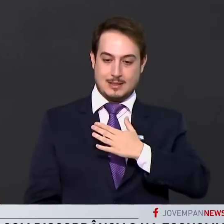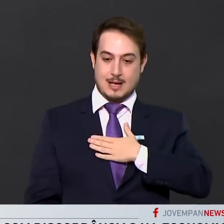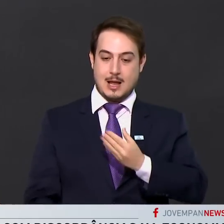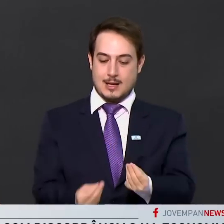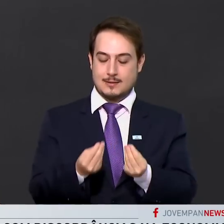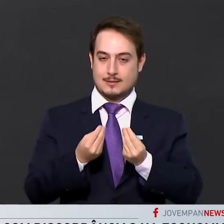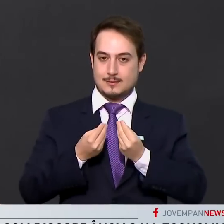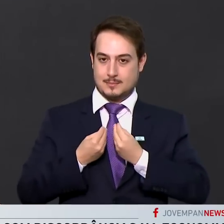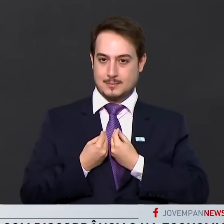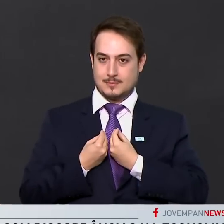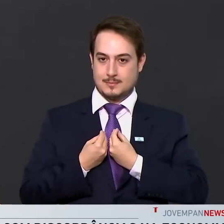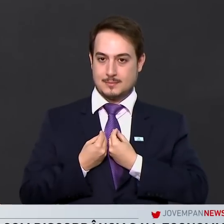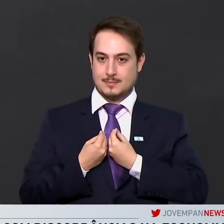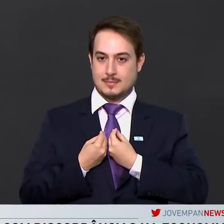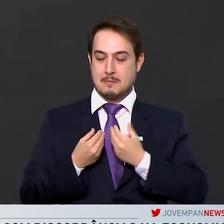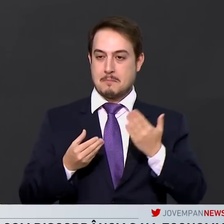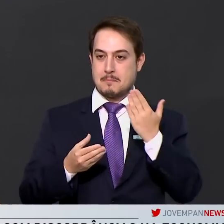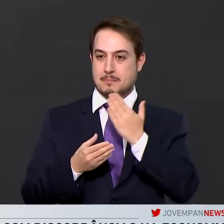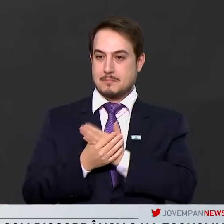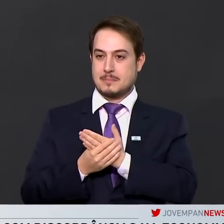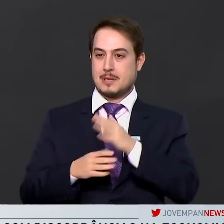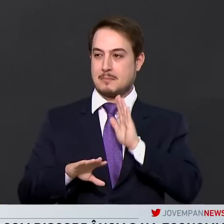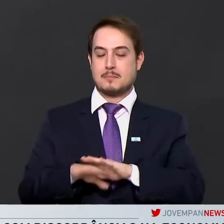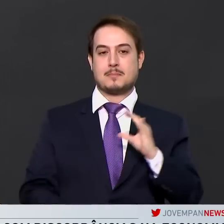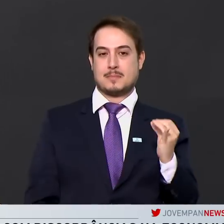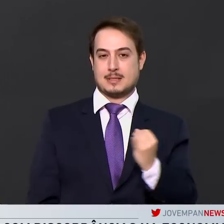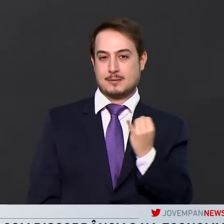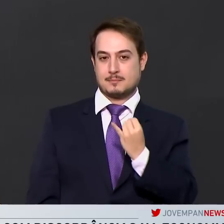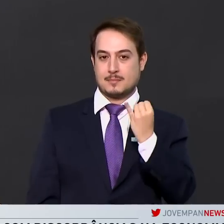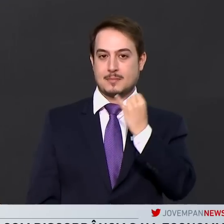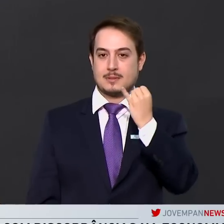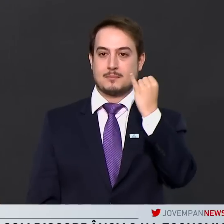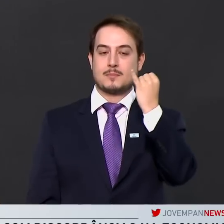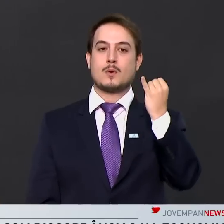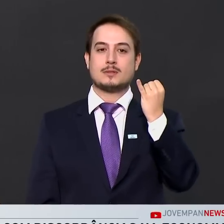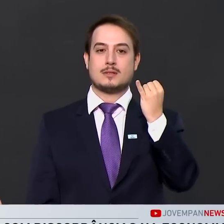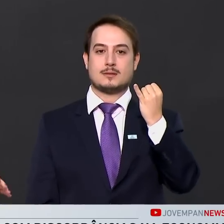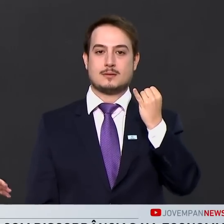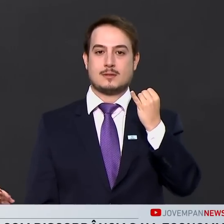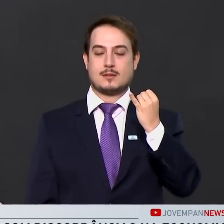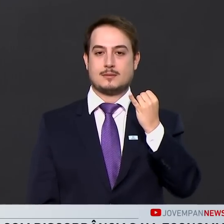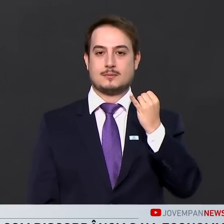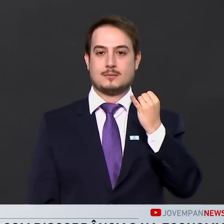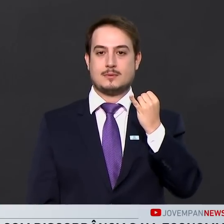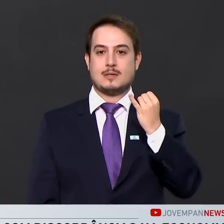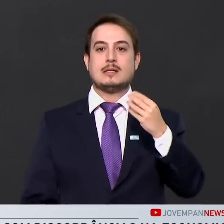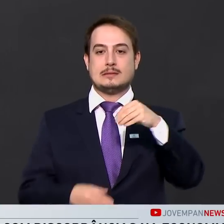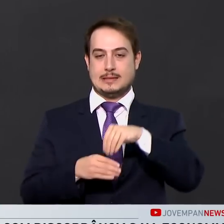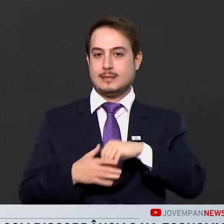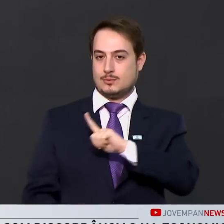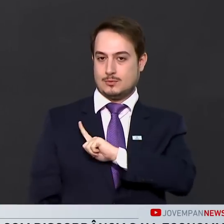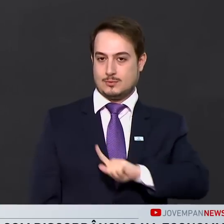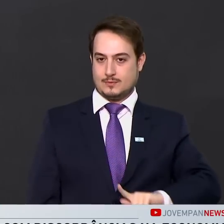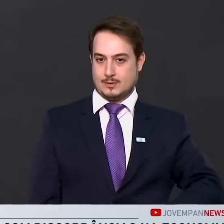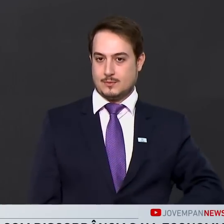mim uma das pastas mais importantes, relevantes do governo,